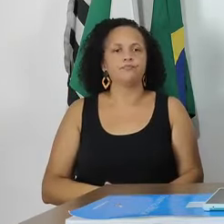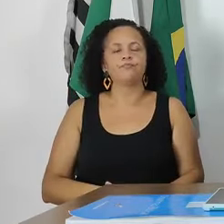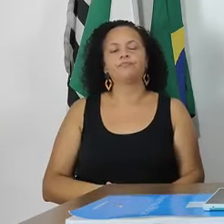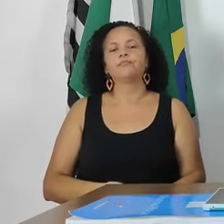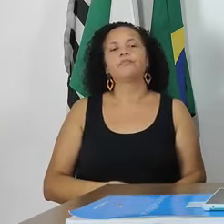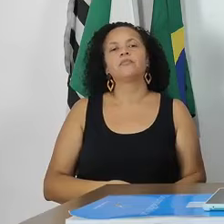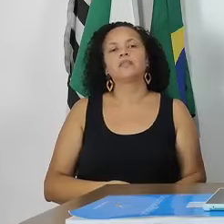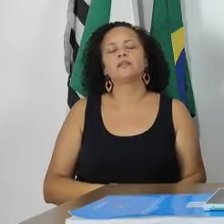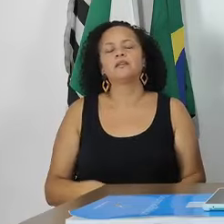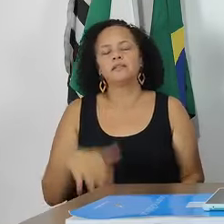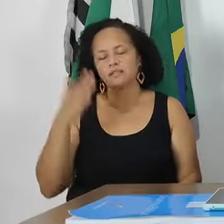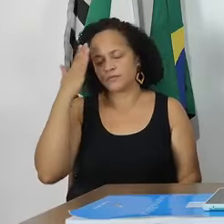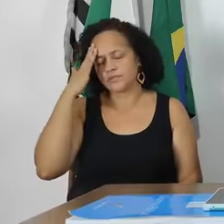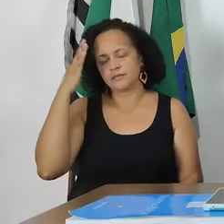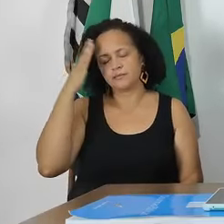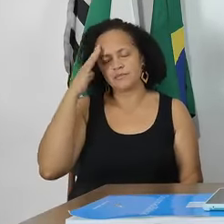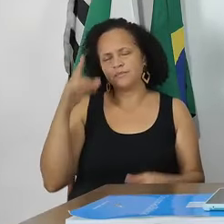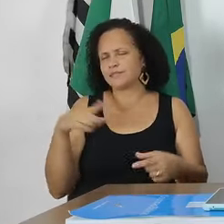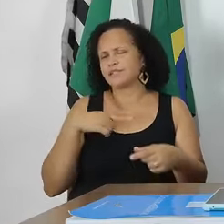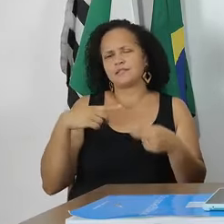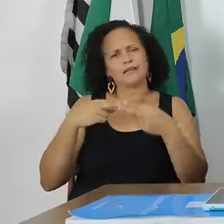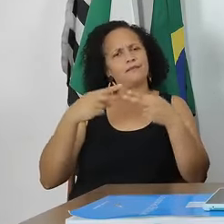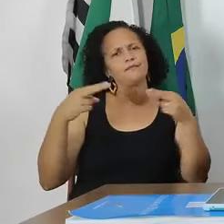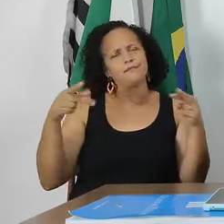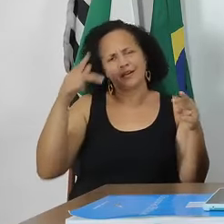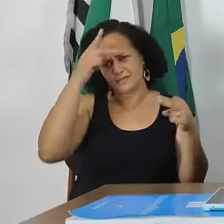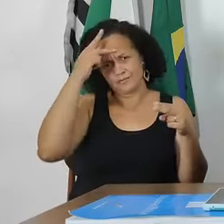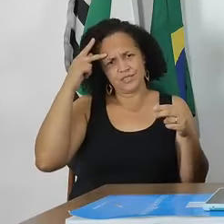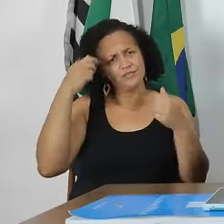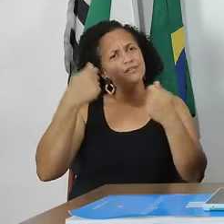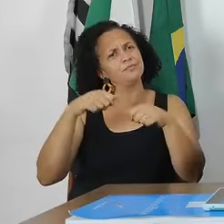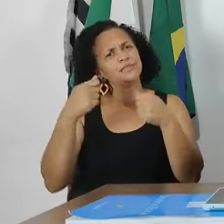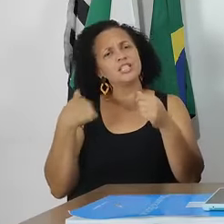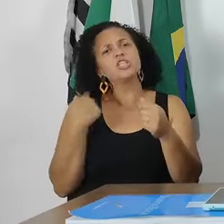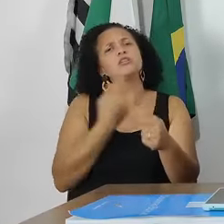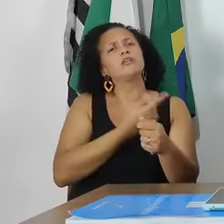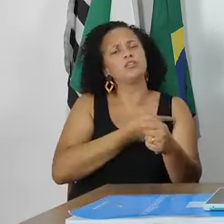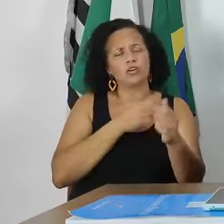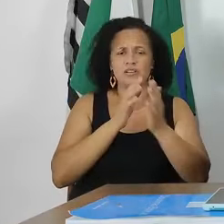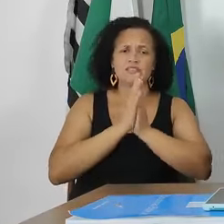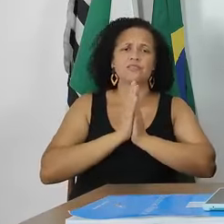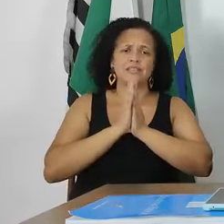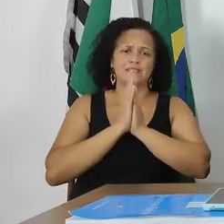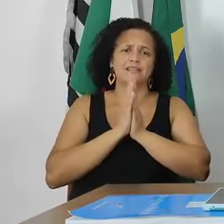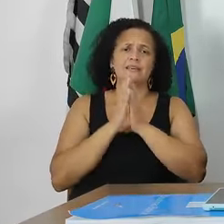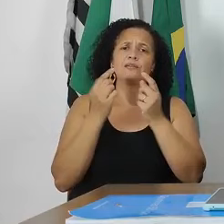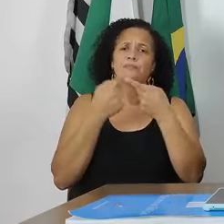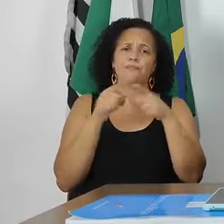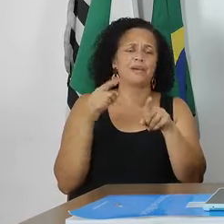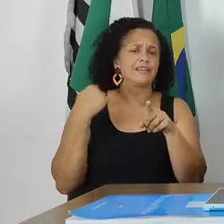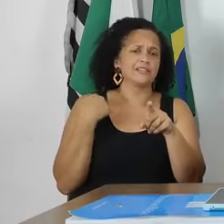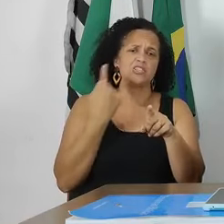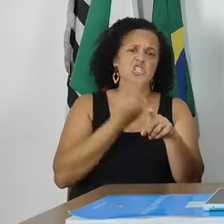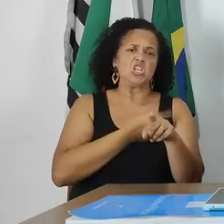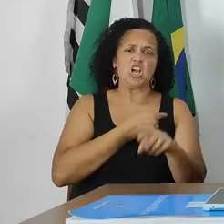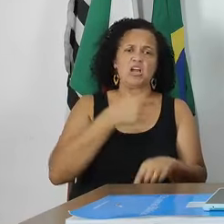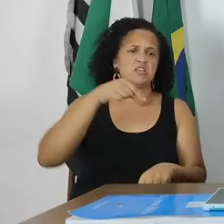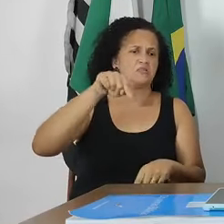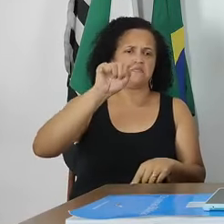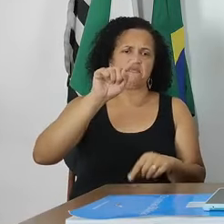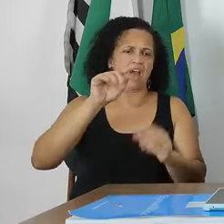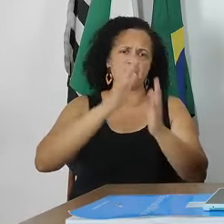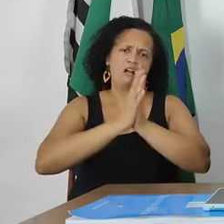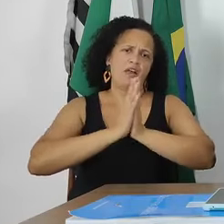enfermas, tem pessoas que precisam da nossa oração, do nosso consolo, e a gente não vai lá, não vai